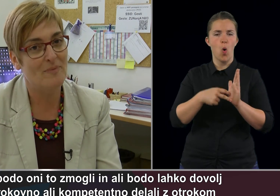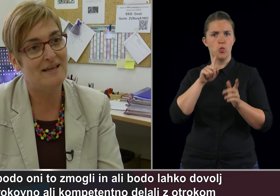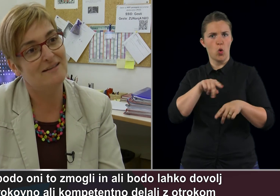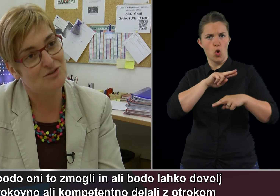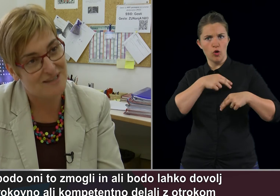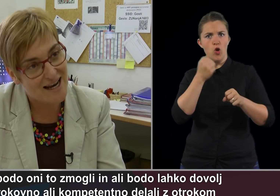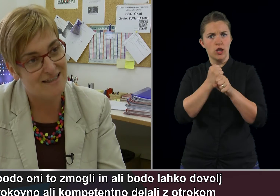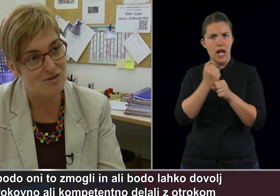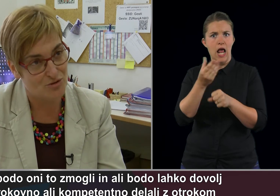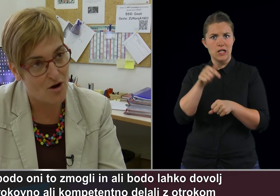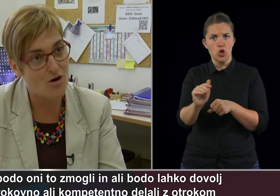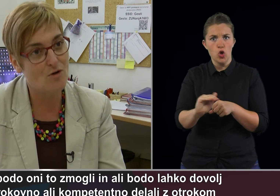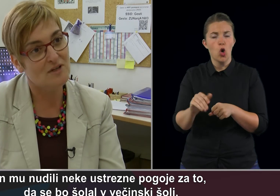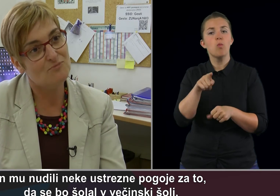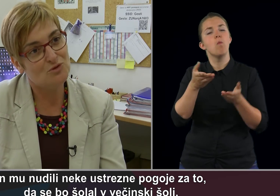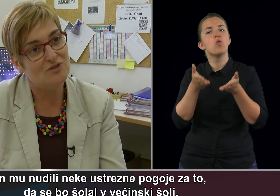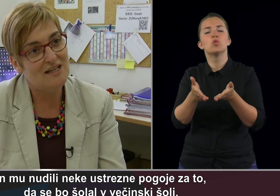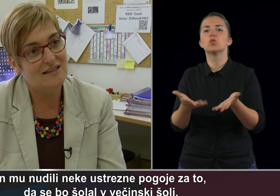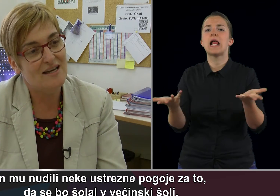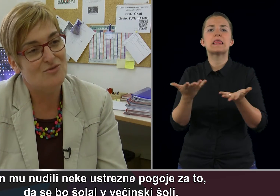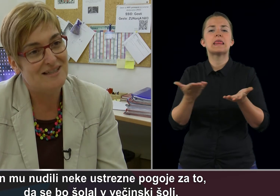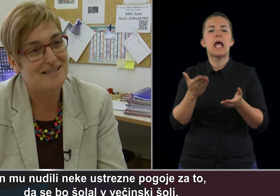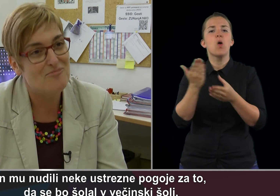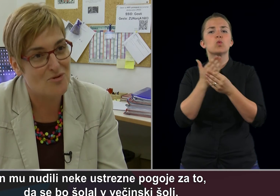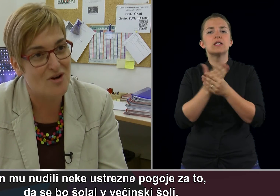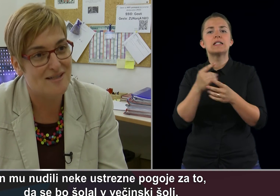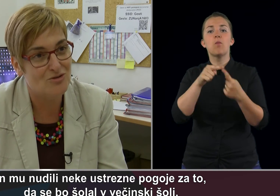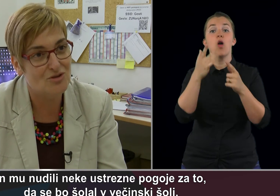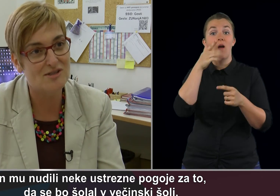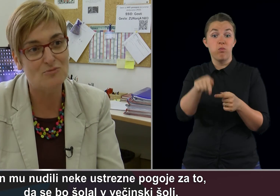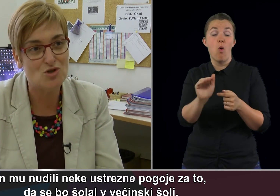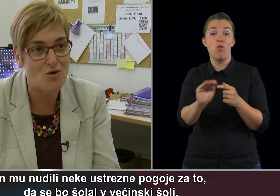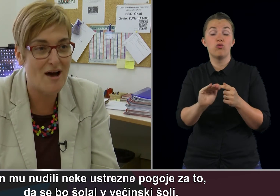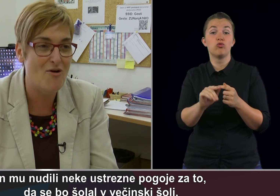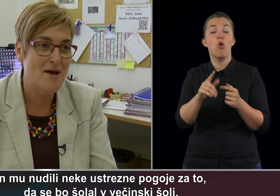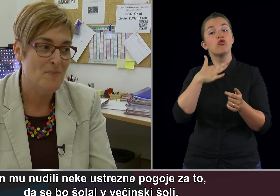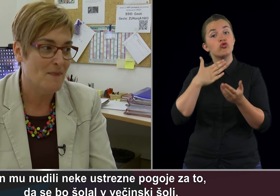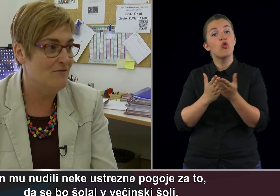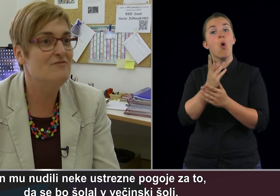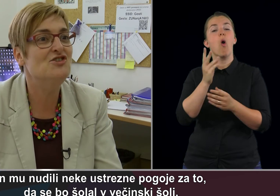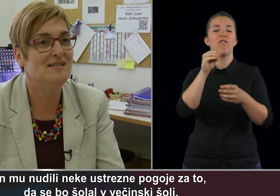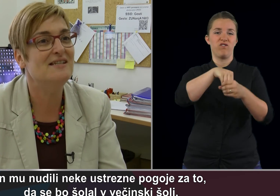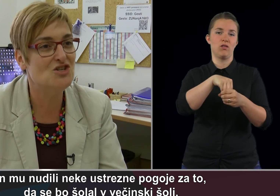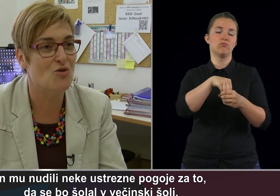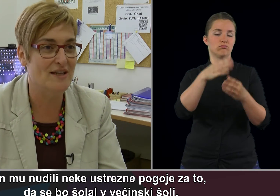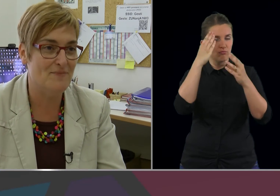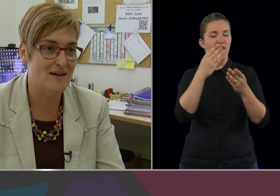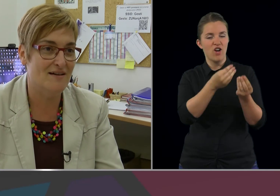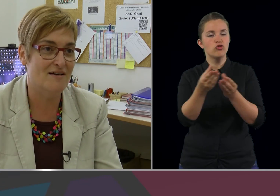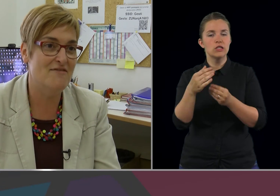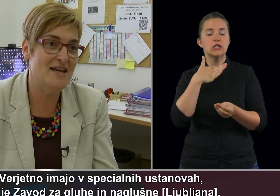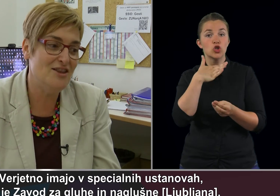in kompetentno delali z otrokom in mu nudili neke ustrezne pogoje za to, da se bo šolal v večinski